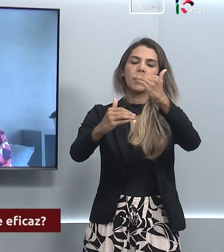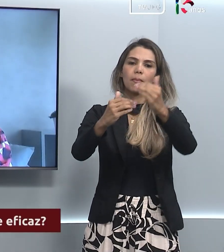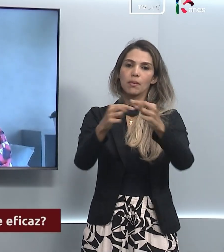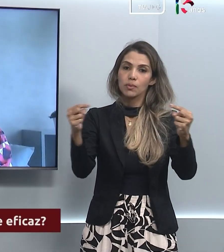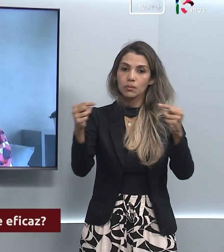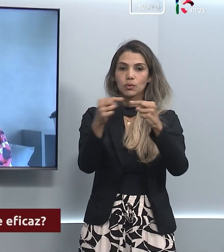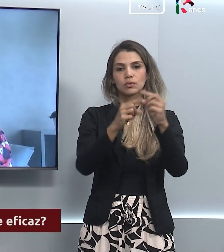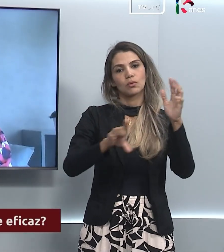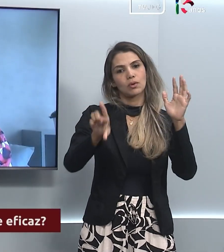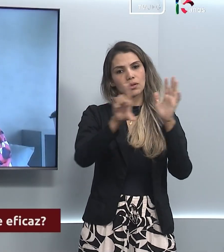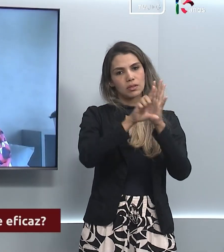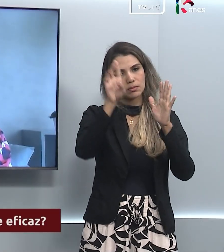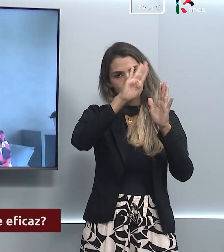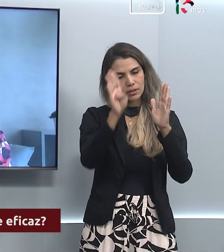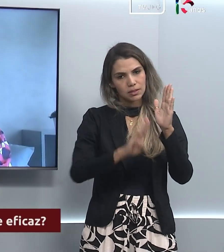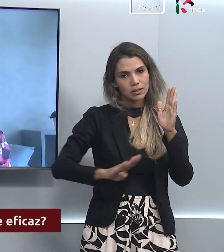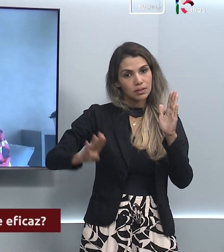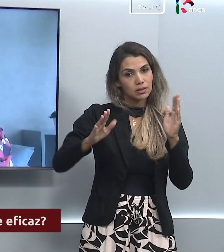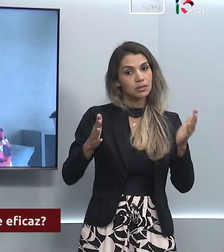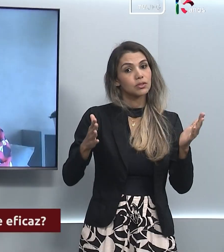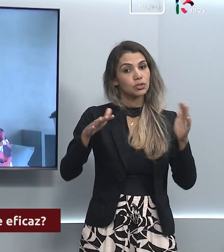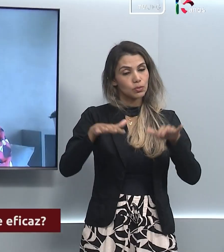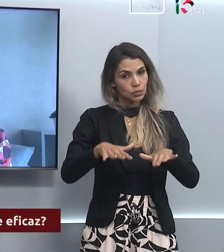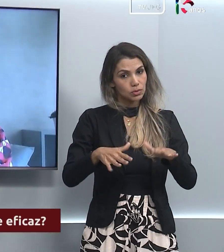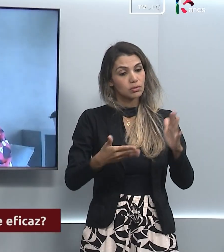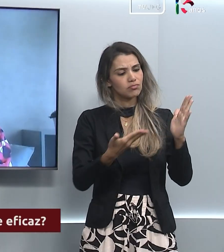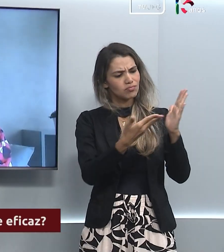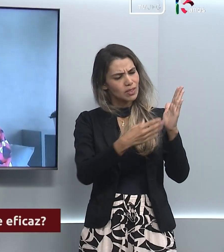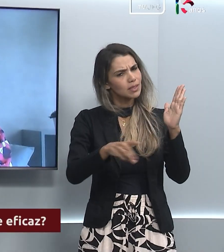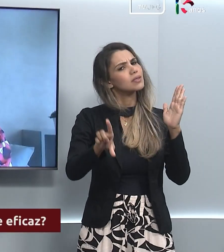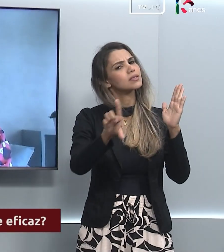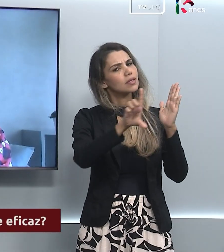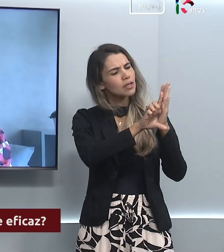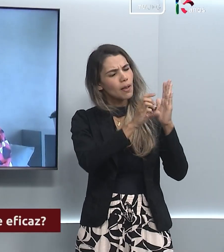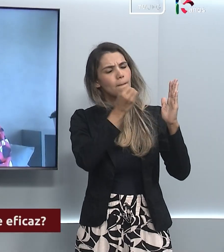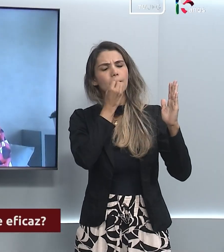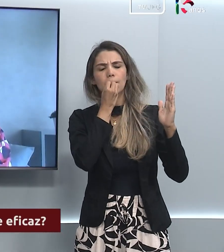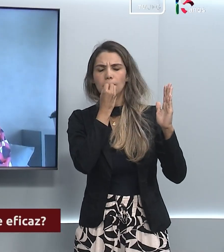de Inclusão, por mais que ela venha fazendo uma mudança